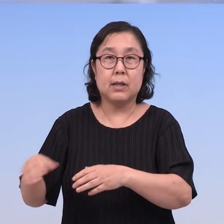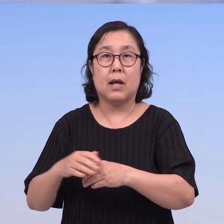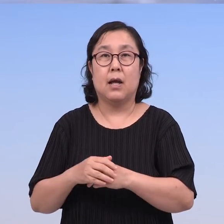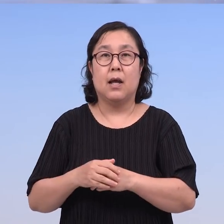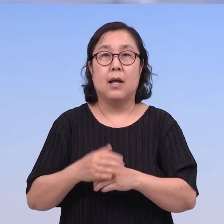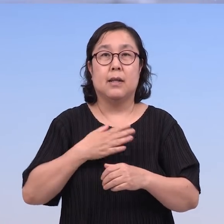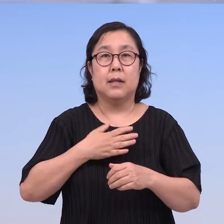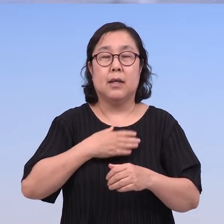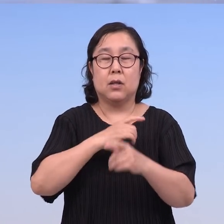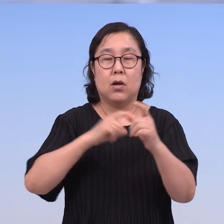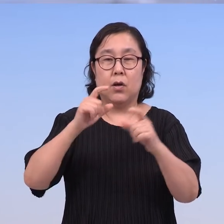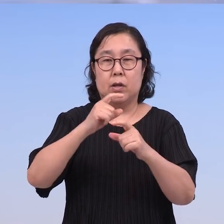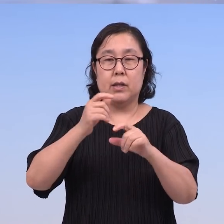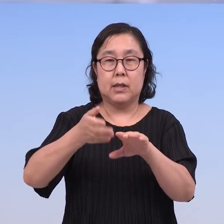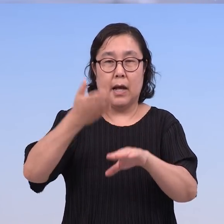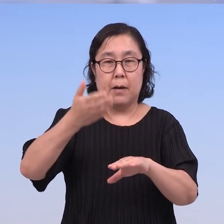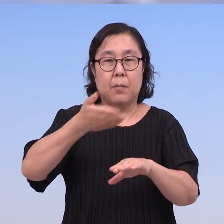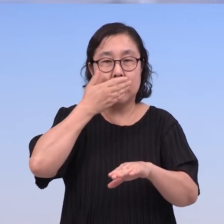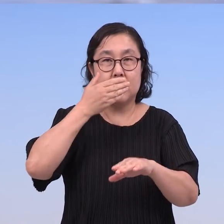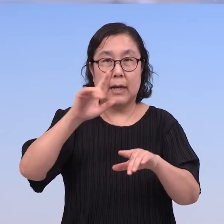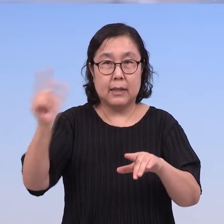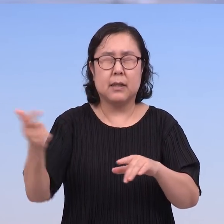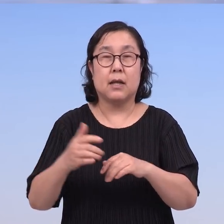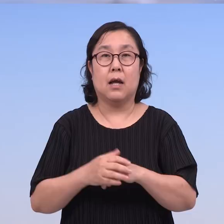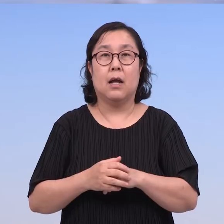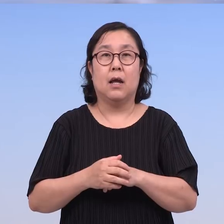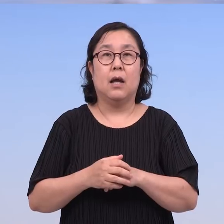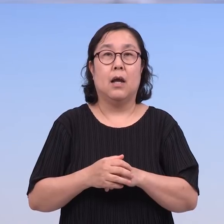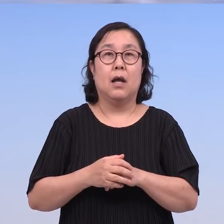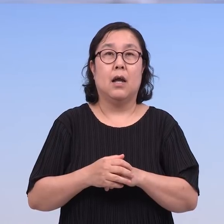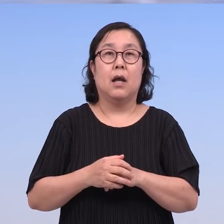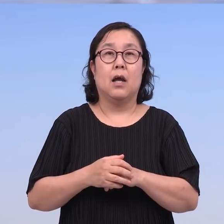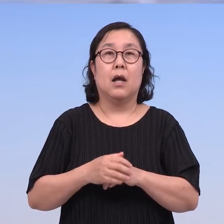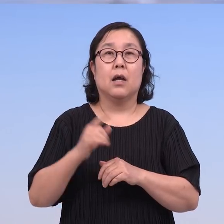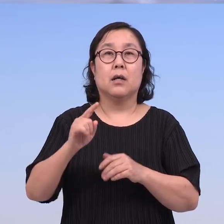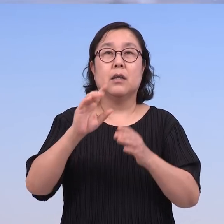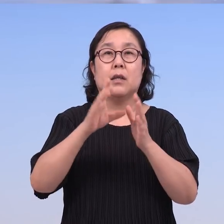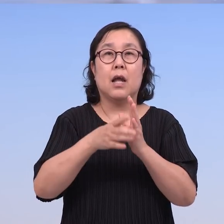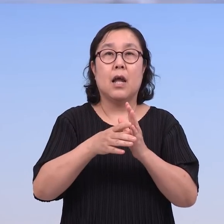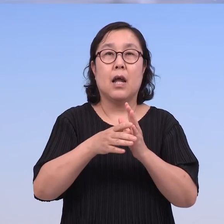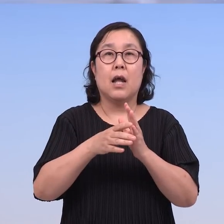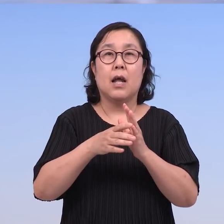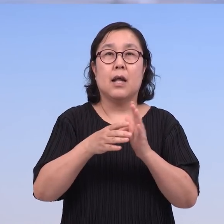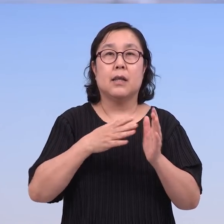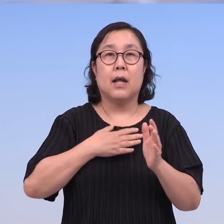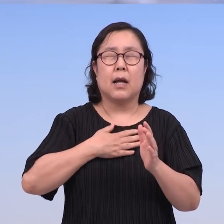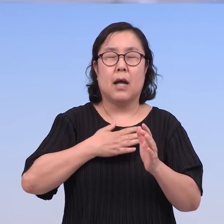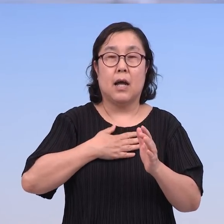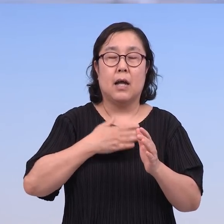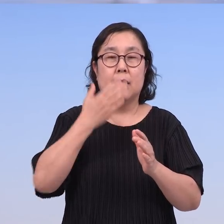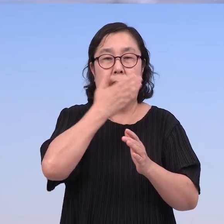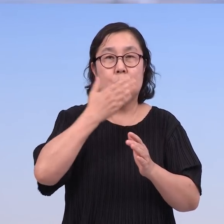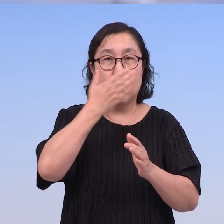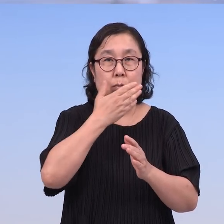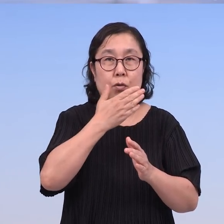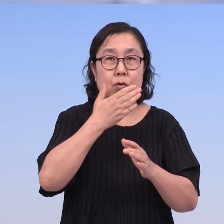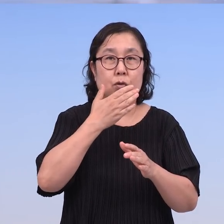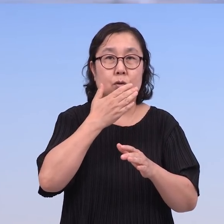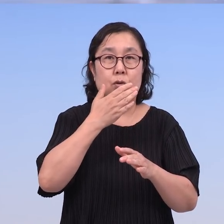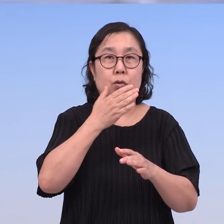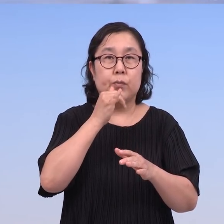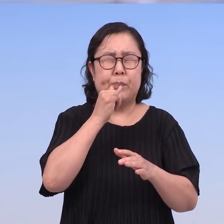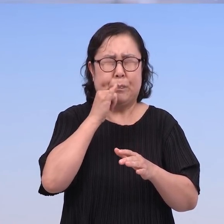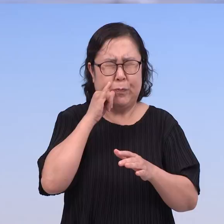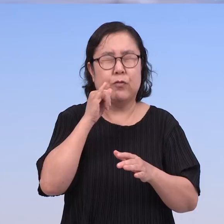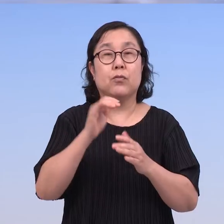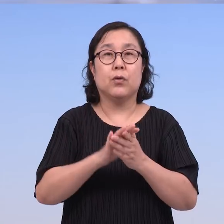더 이상 안 먹는다. 선포했어요. 여러분, 사실은요, 그 당시로 제가 탄수화물 중독이었거든요. 저녁을